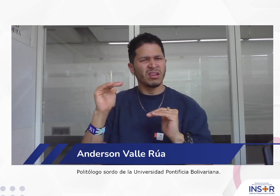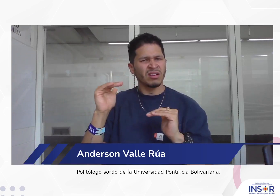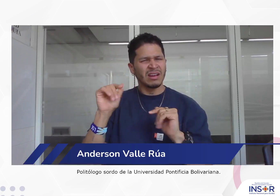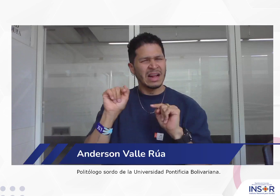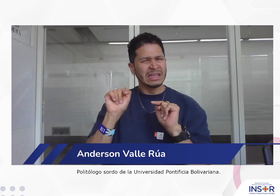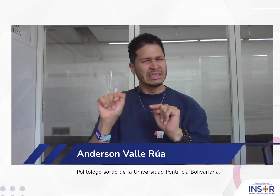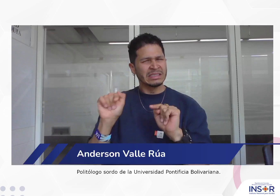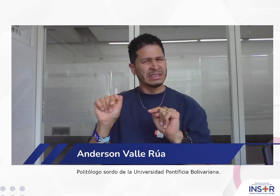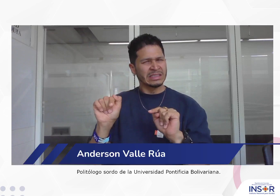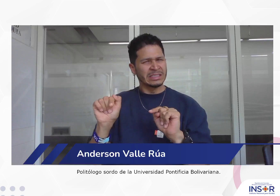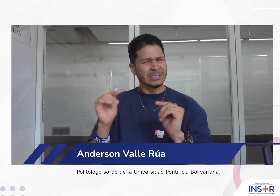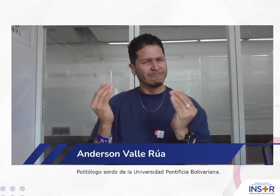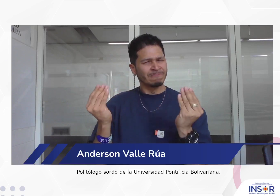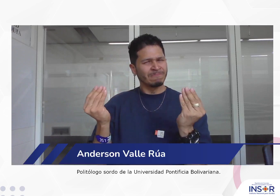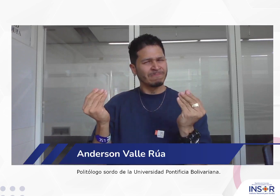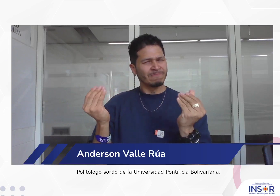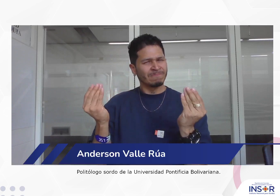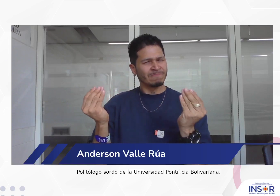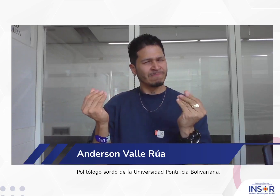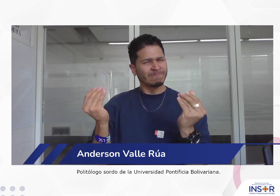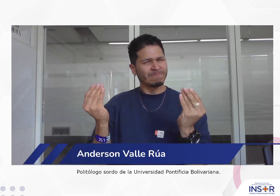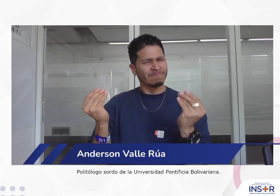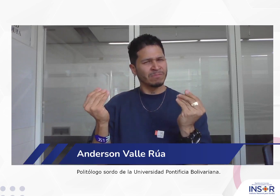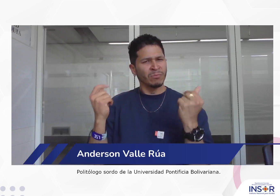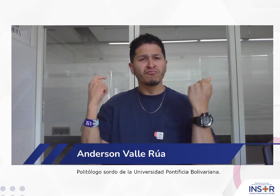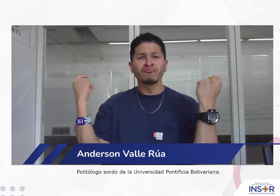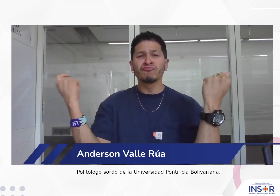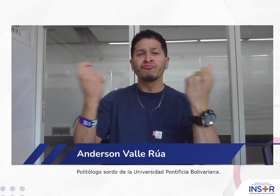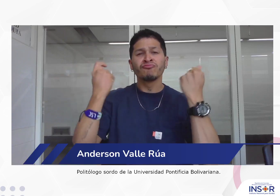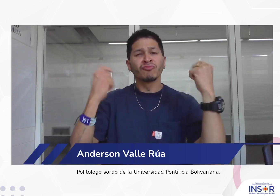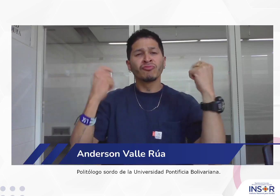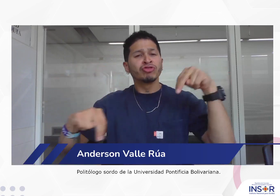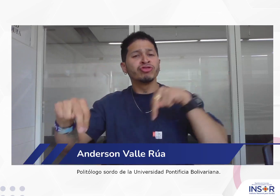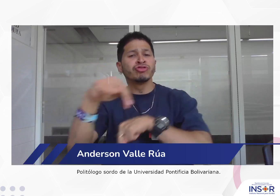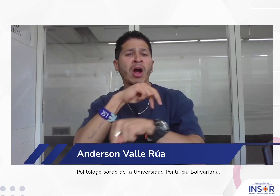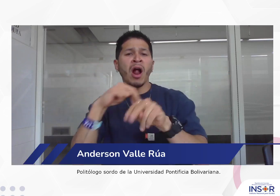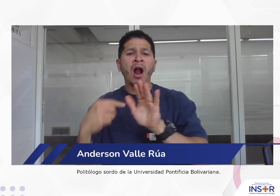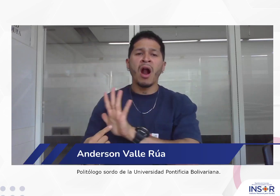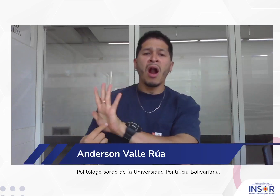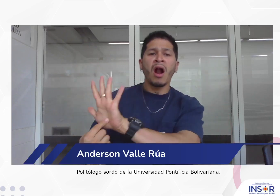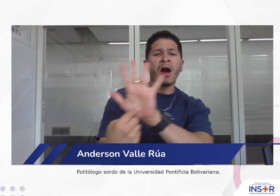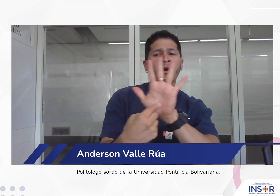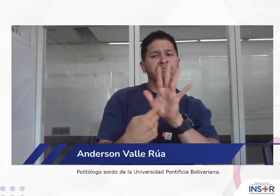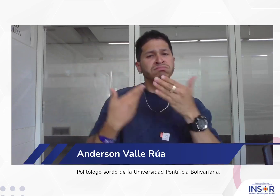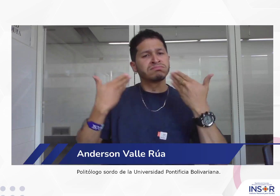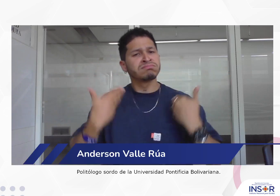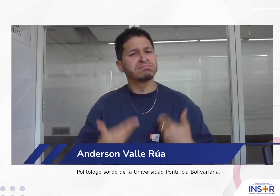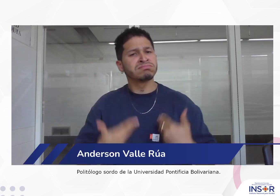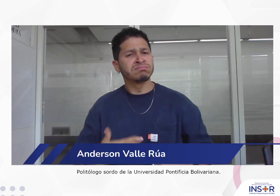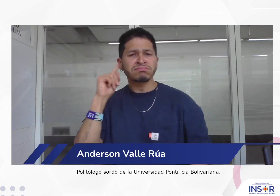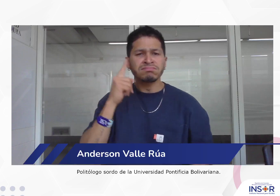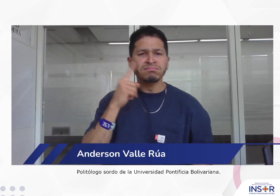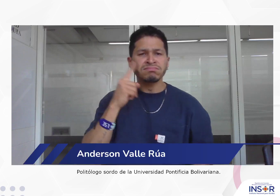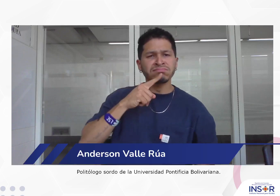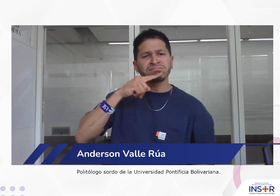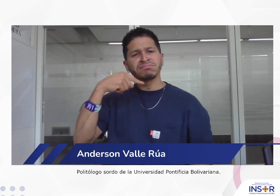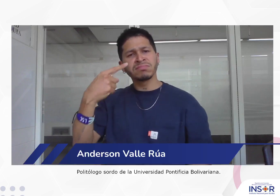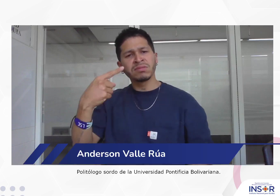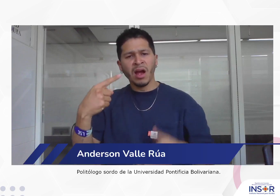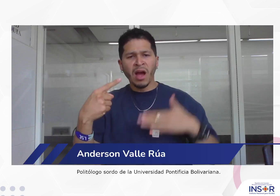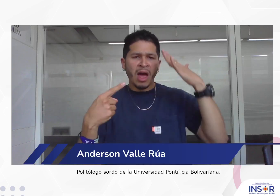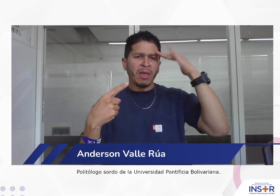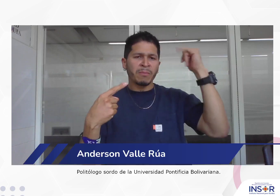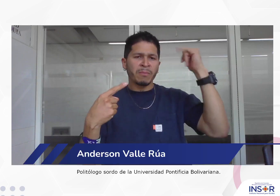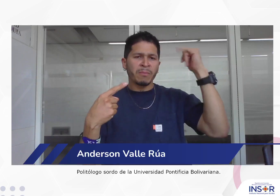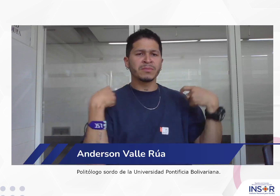aspecto importante, y es que en el mundo académico se usa el español escrito para todas las referencias y todos